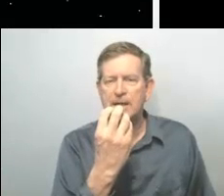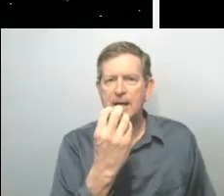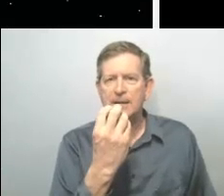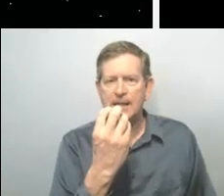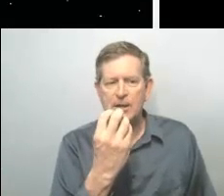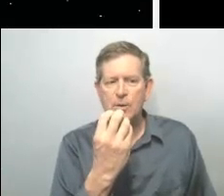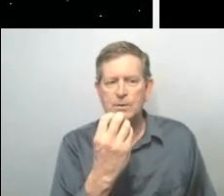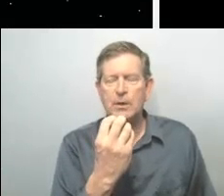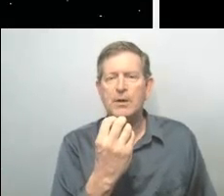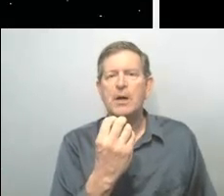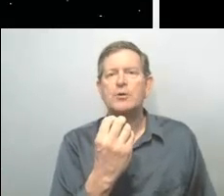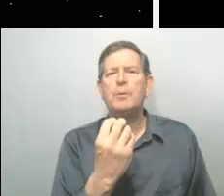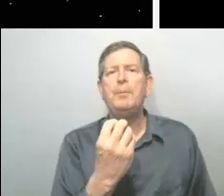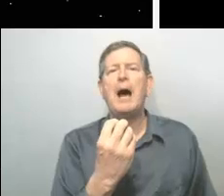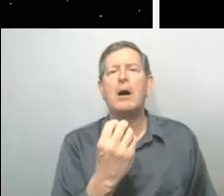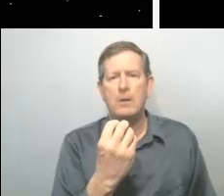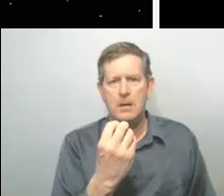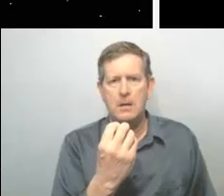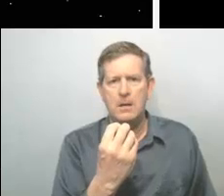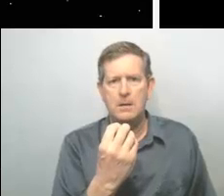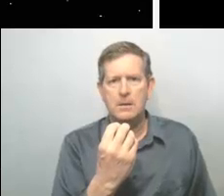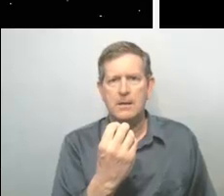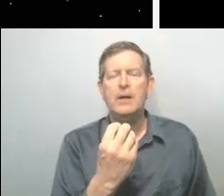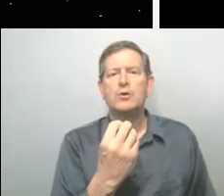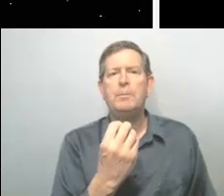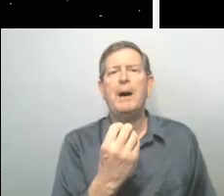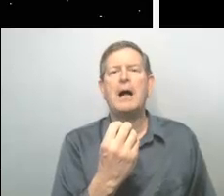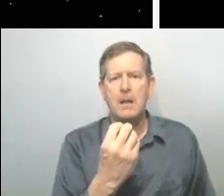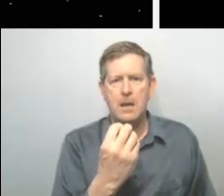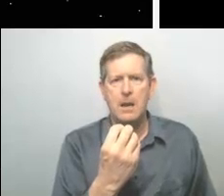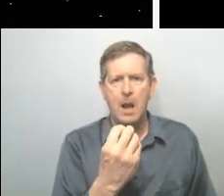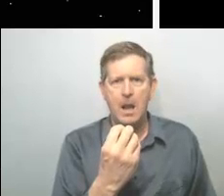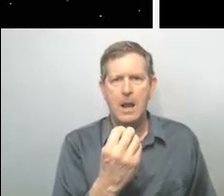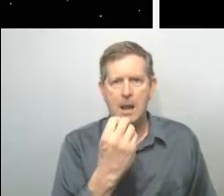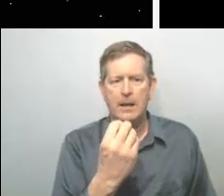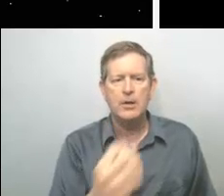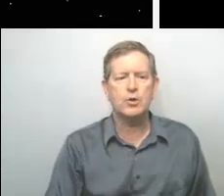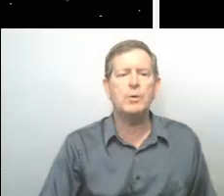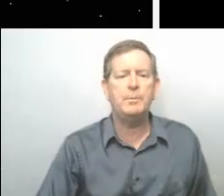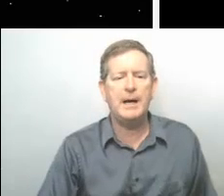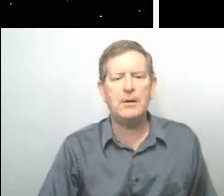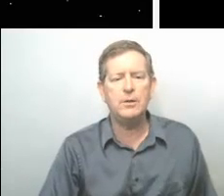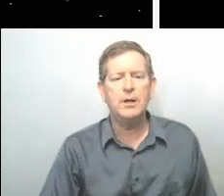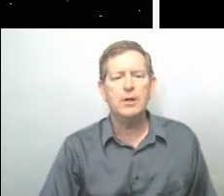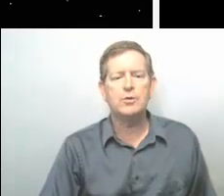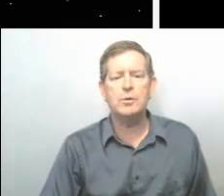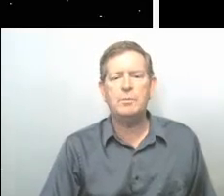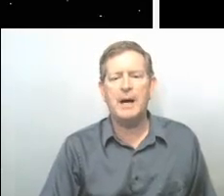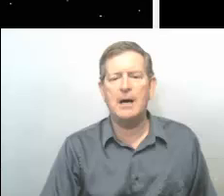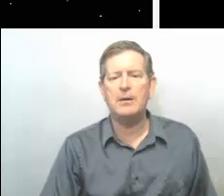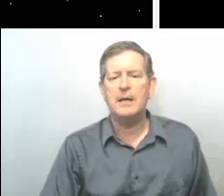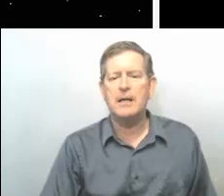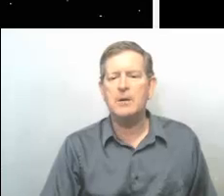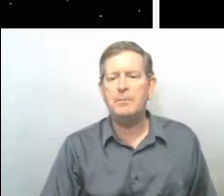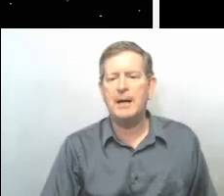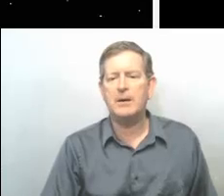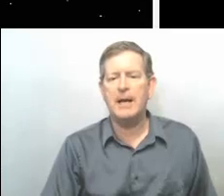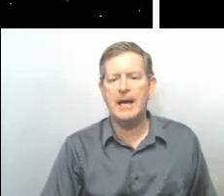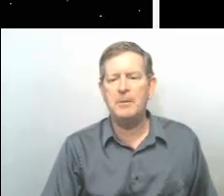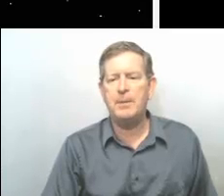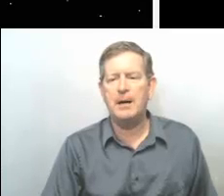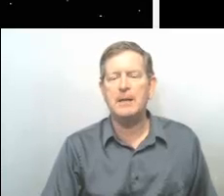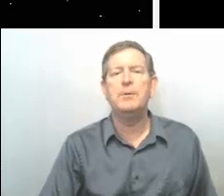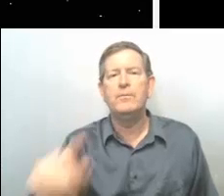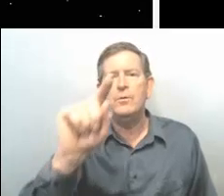bouche sur cette dernière consonne. Je parle, je parle, tu parles, il